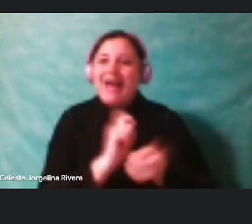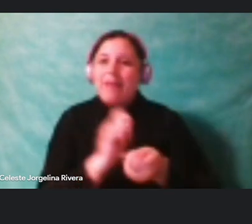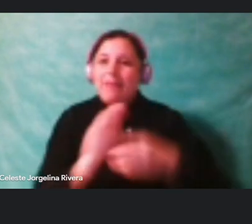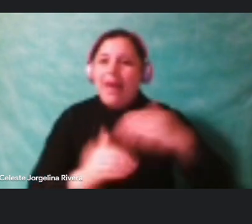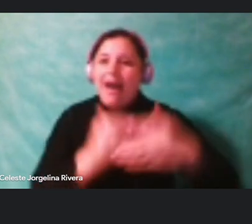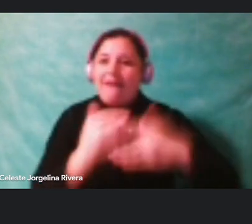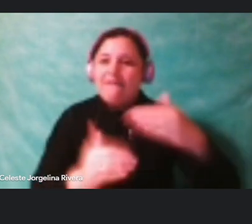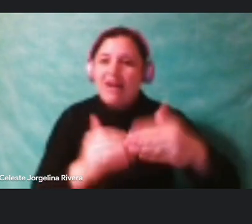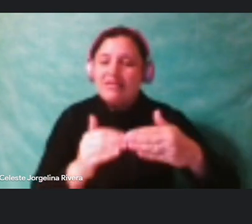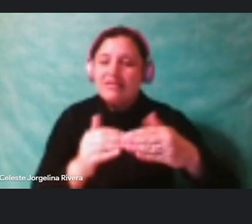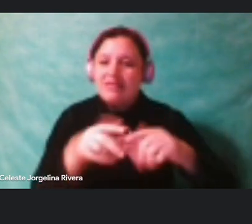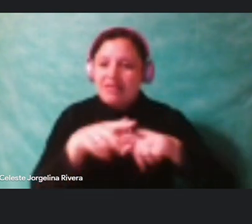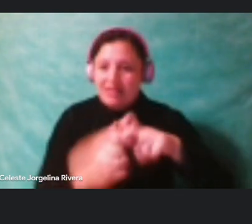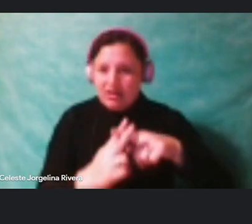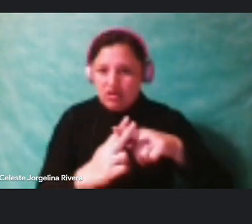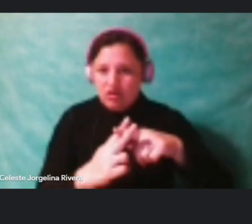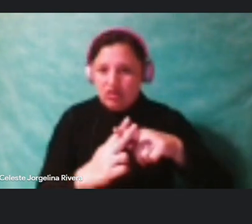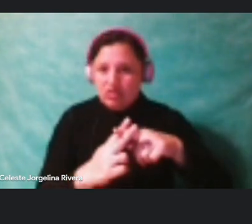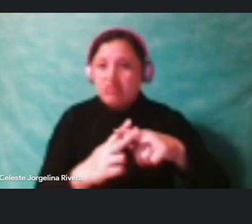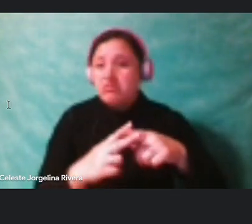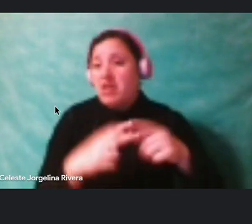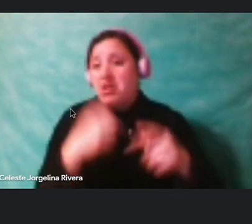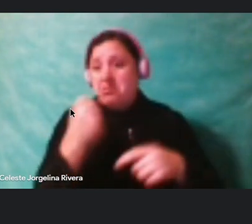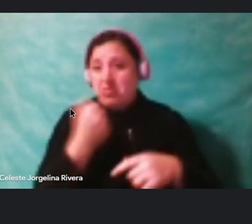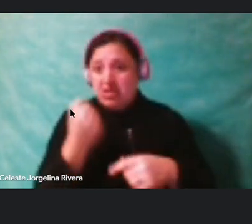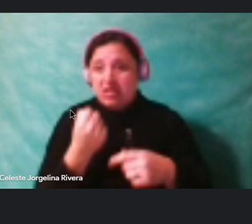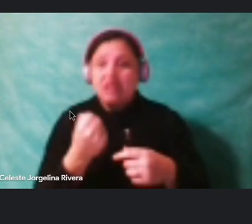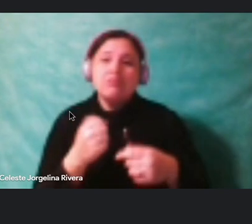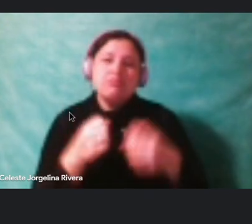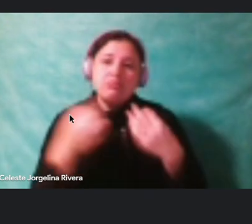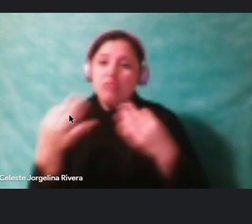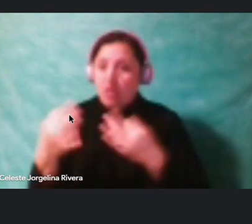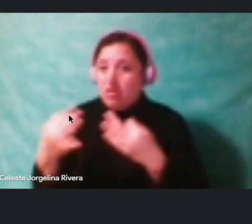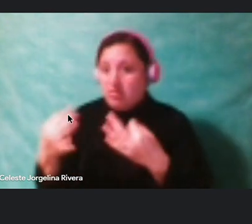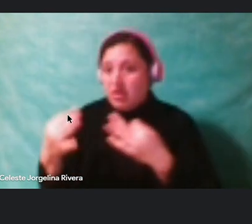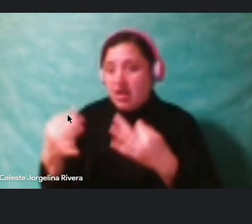Sí, es importante. Es importante. Bien.